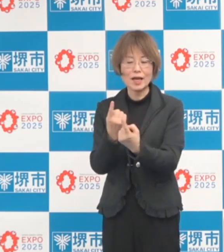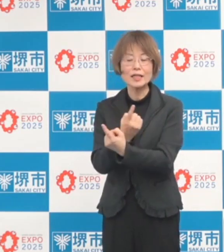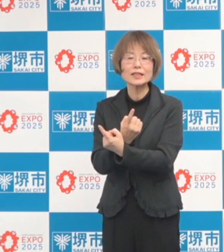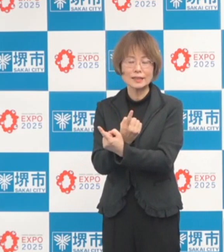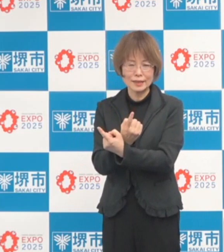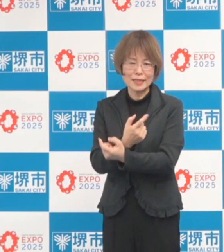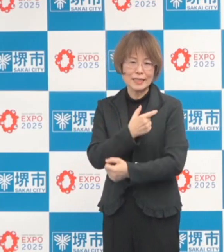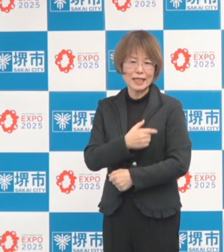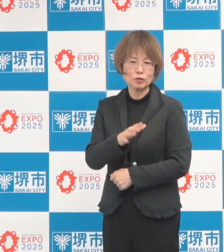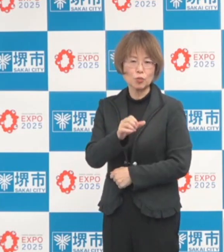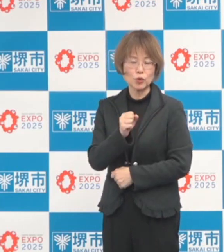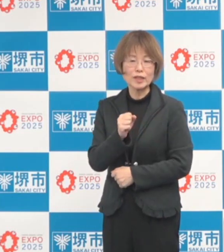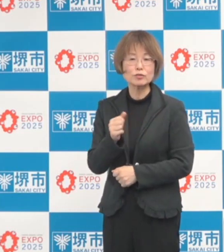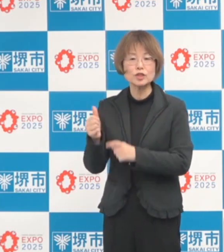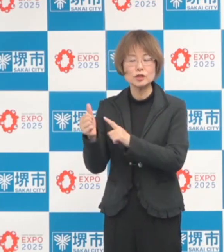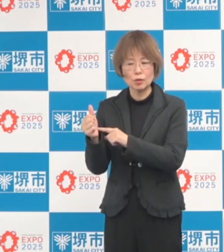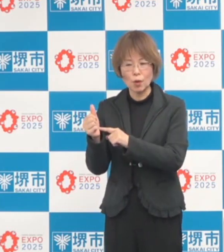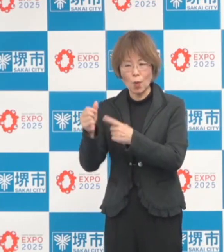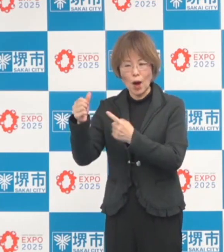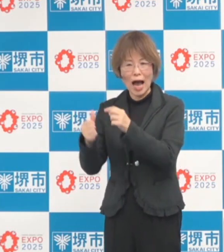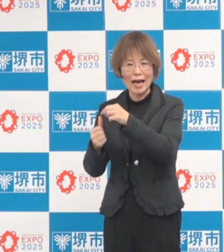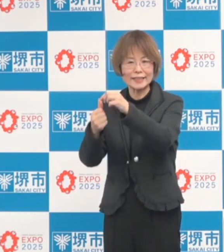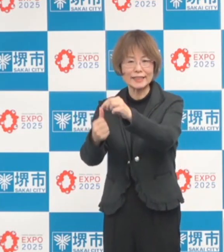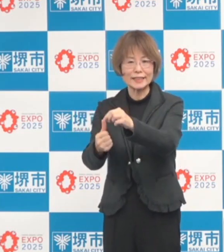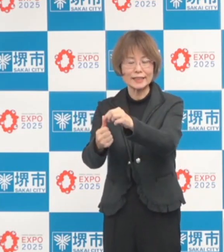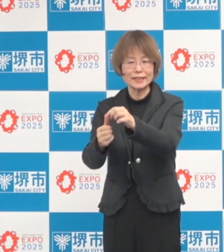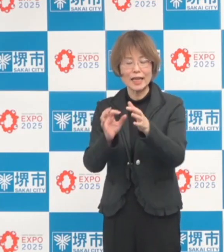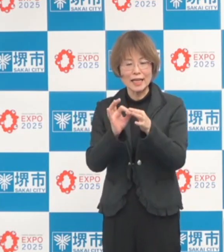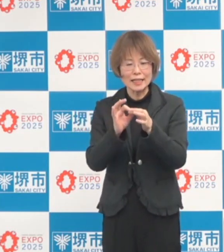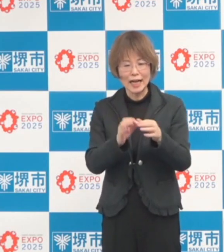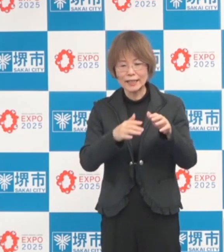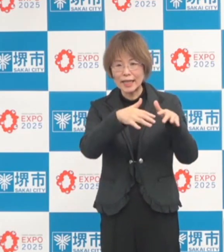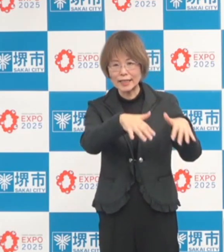者である連絡推進の配置による関係機関